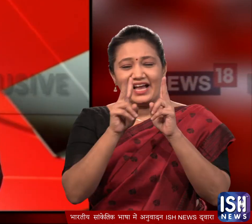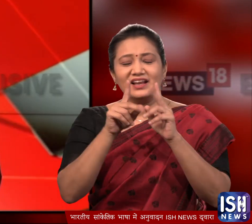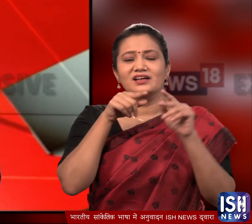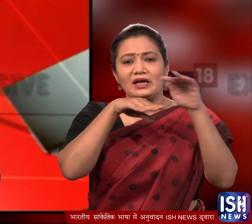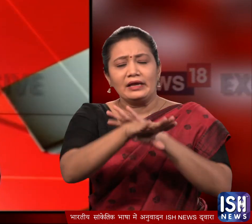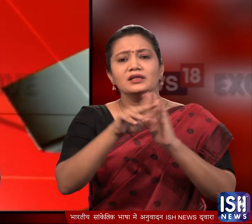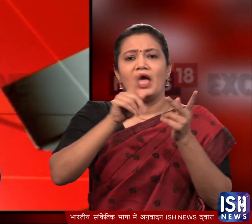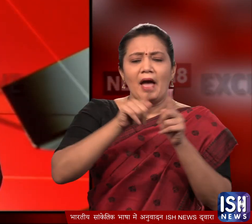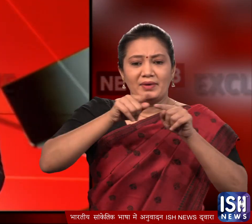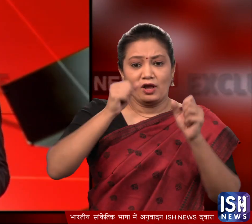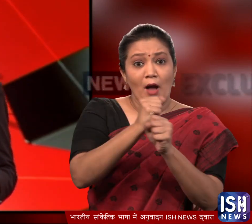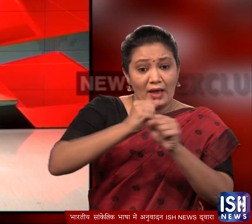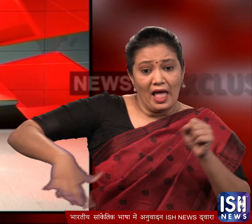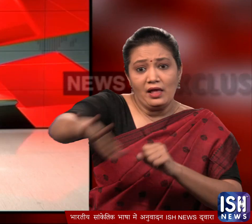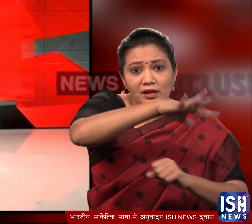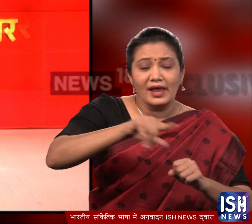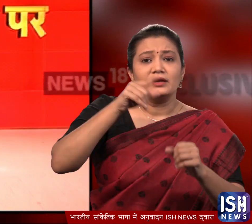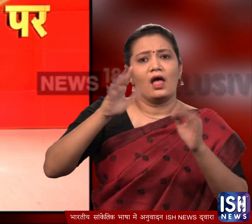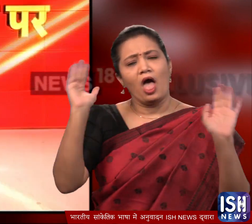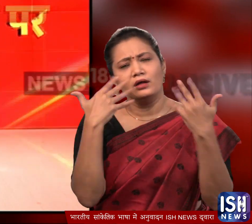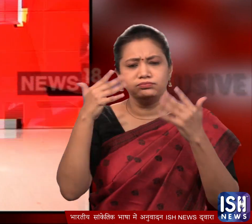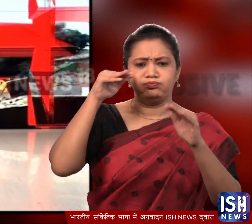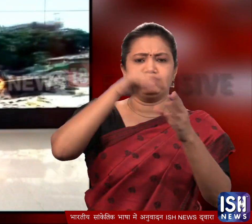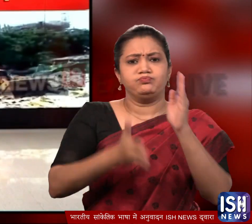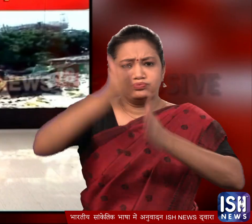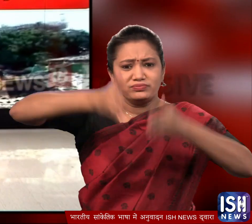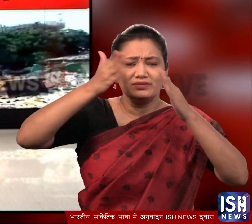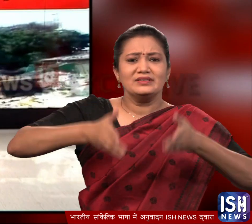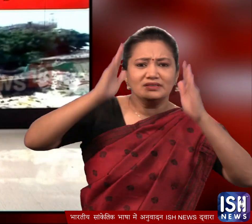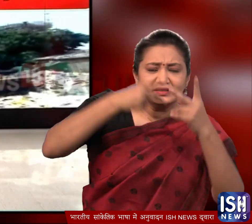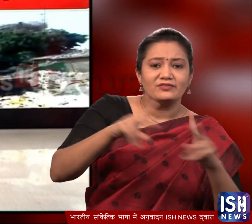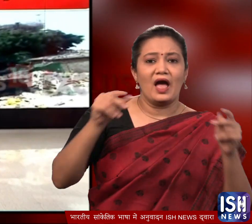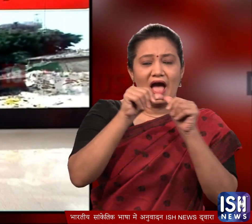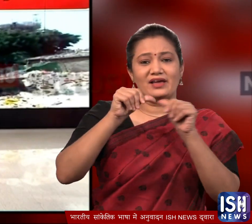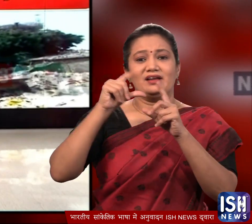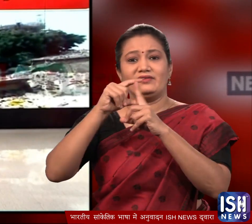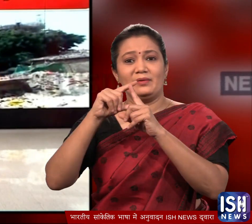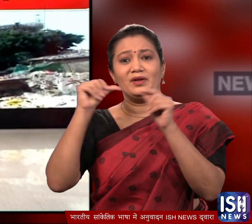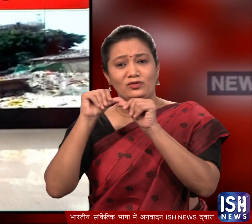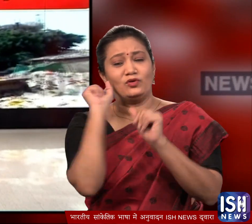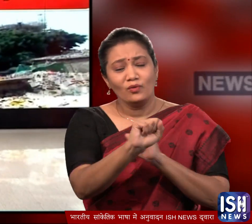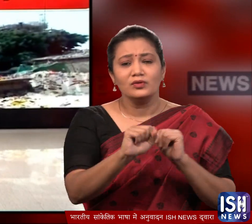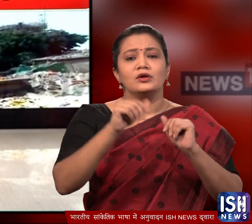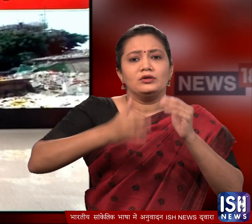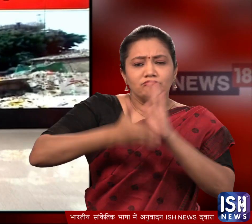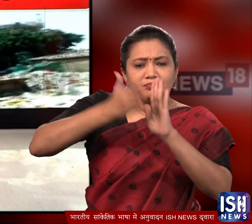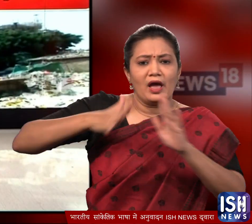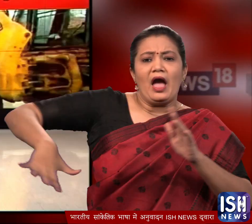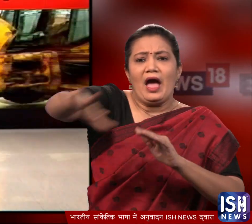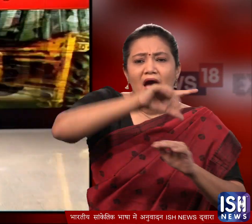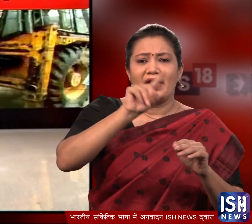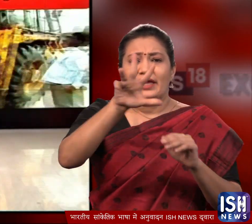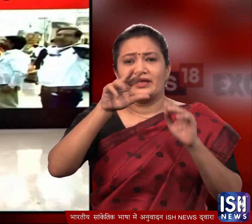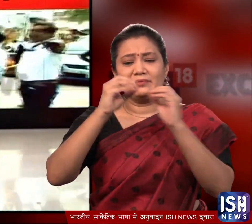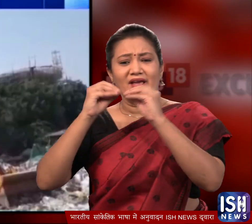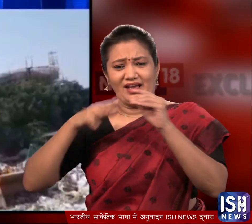सरकारी जमीन पर बने अवैध निर्माण को प्रशासन ने ढहा दिया। आरोप है कि वहां आगरा डेवलपमेंट अथॉरिटी की 18 बीघा जमीन पर अवैध कब्जा